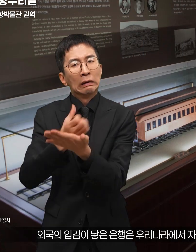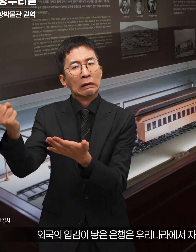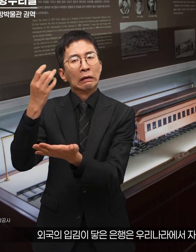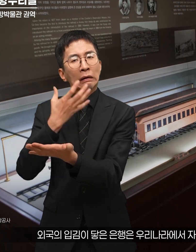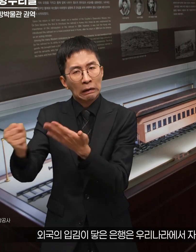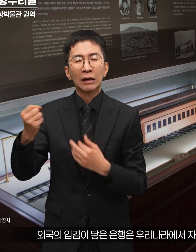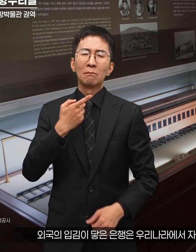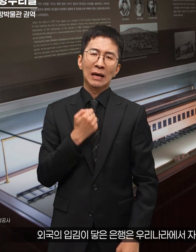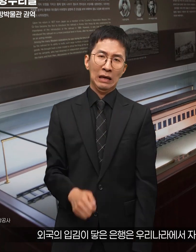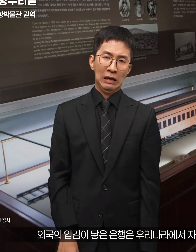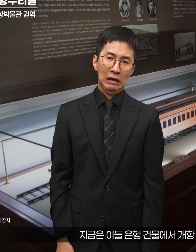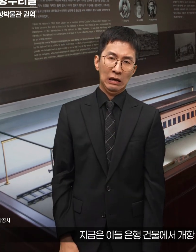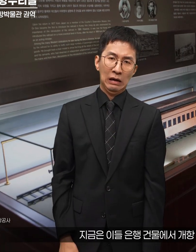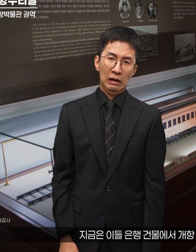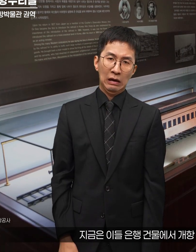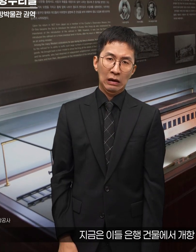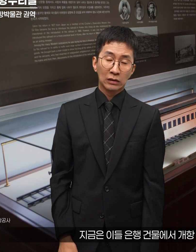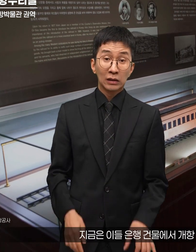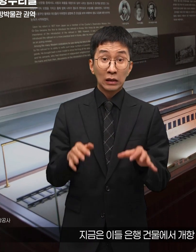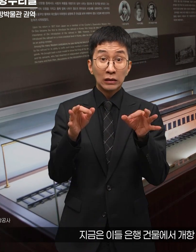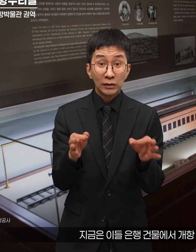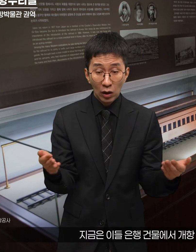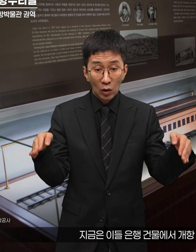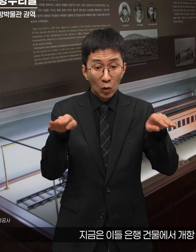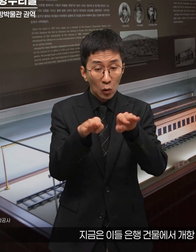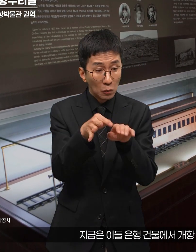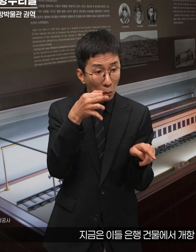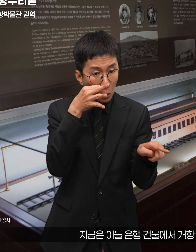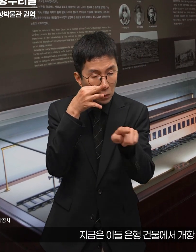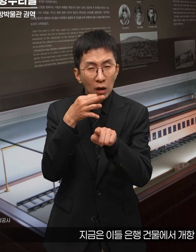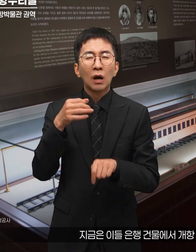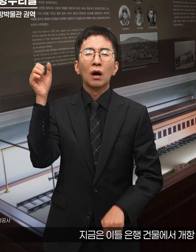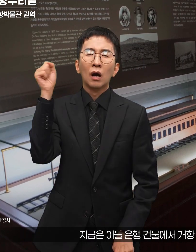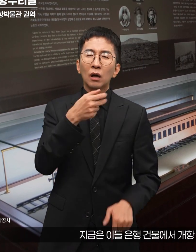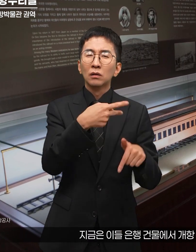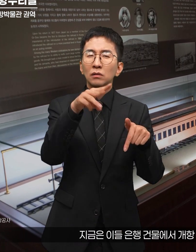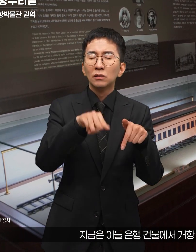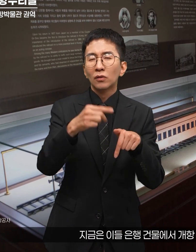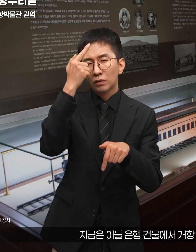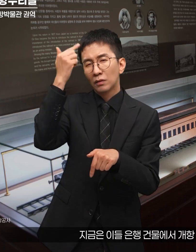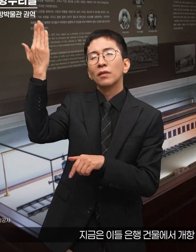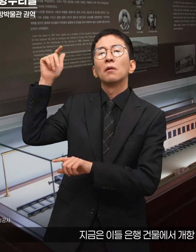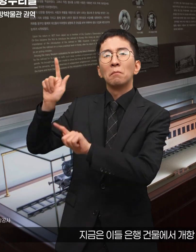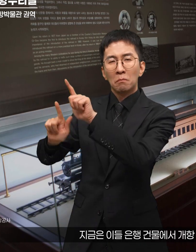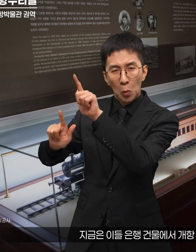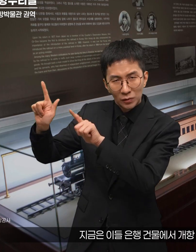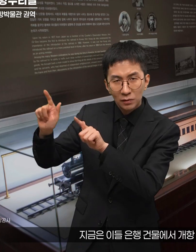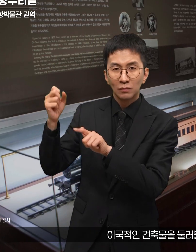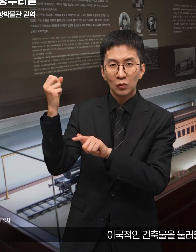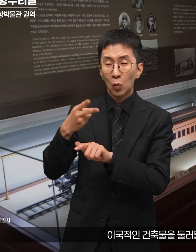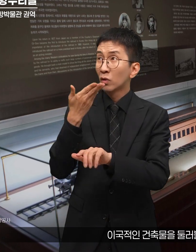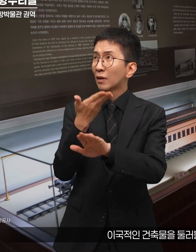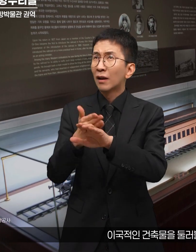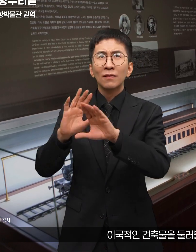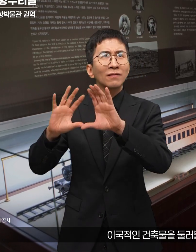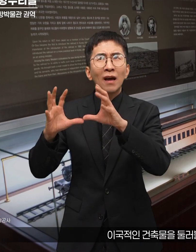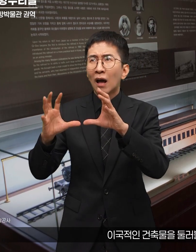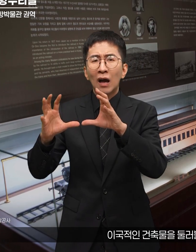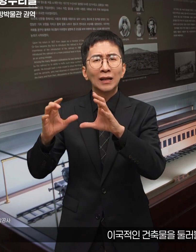합니다. 지금은 이들 은행 건물에서 개항 당시 인천의 옛 모습과 이국적인 건축물을 둘러볼